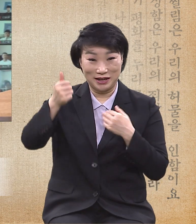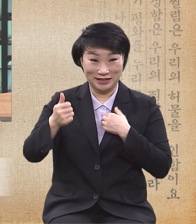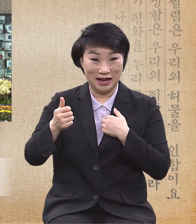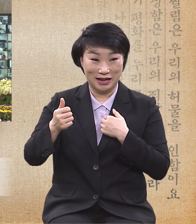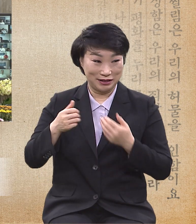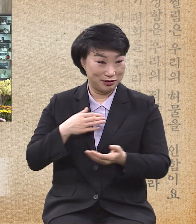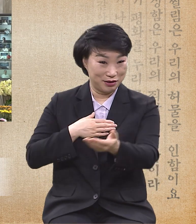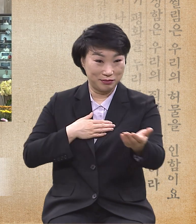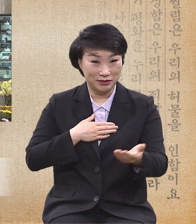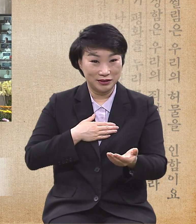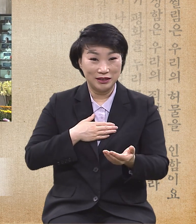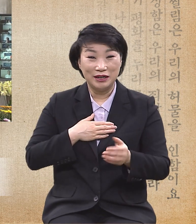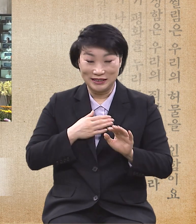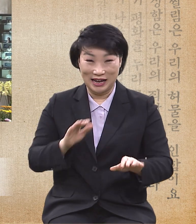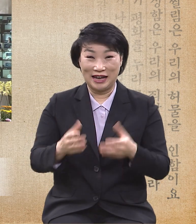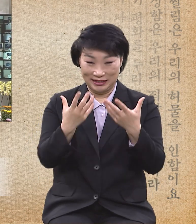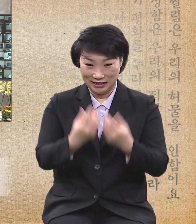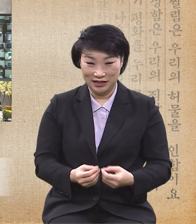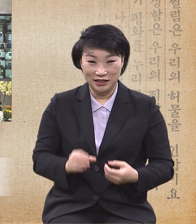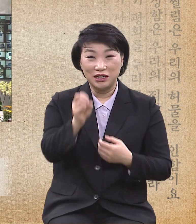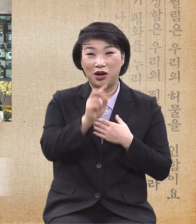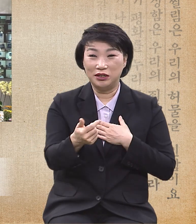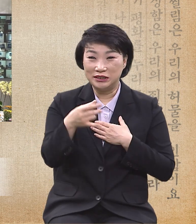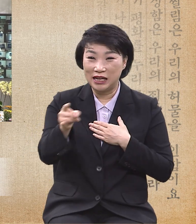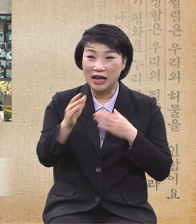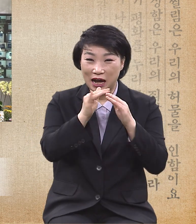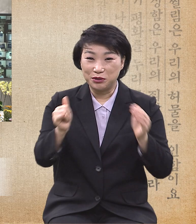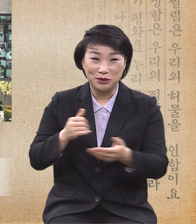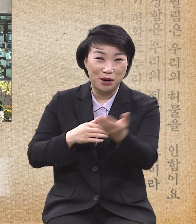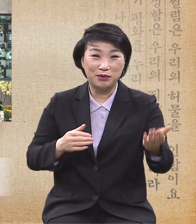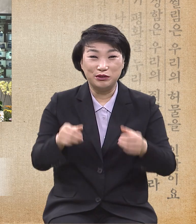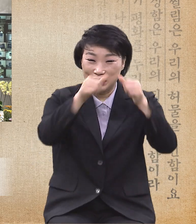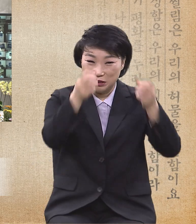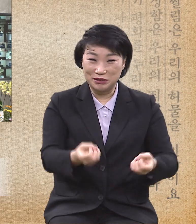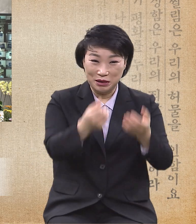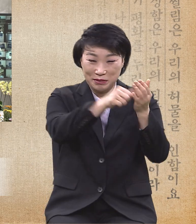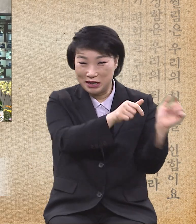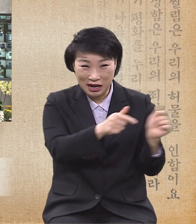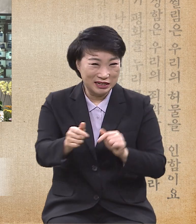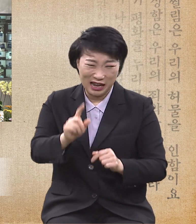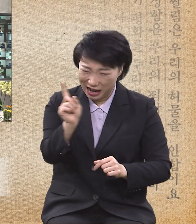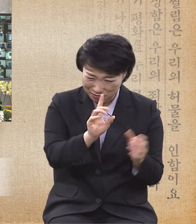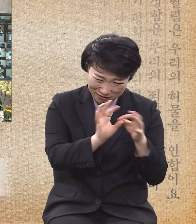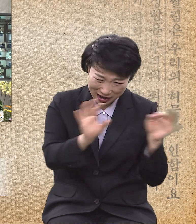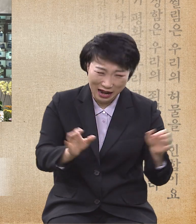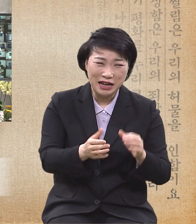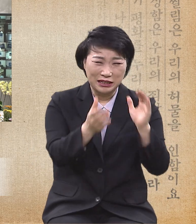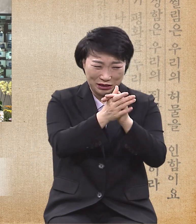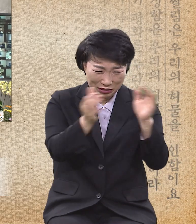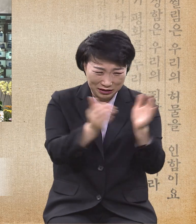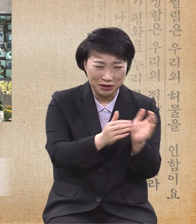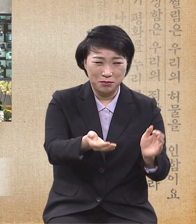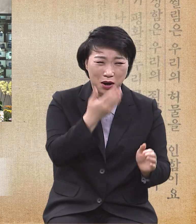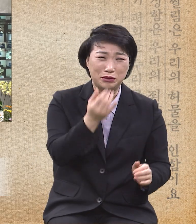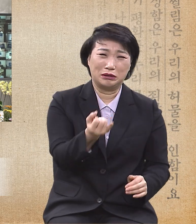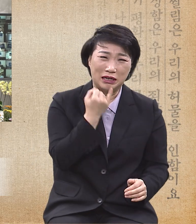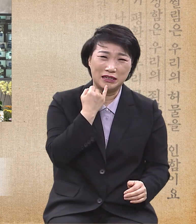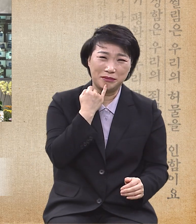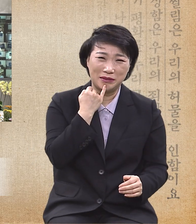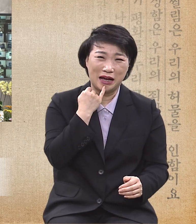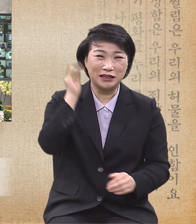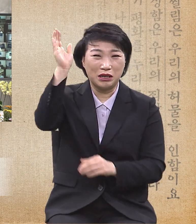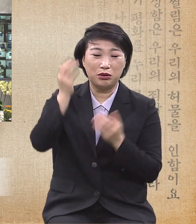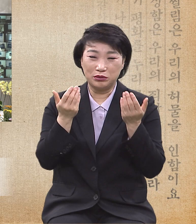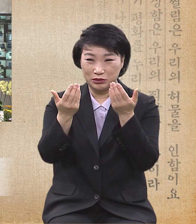목사로서 연세가족 여러분, 우상의 제물은 아무것도 아닙니다. 기도하고 먹으면 됩니다 라고